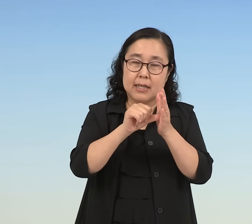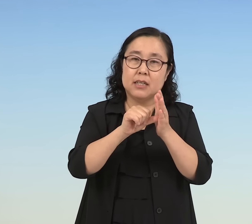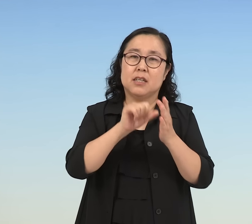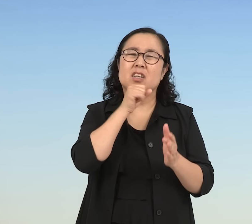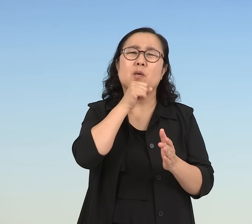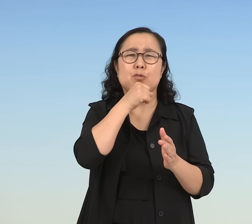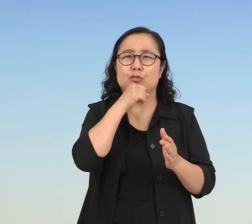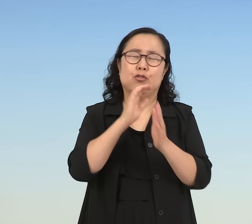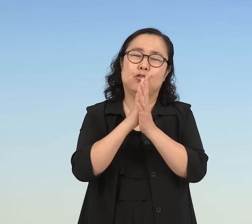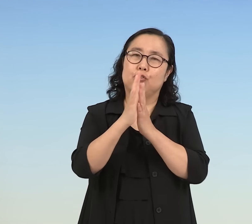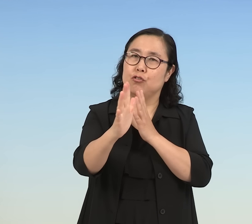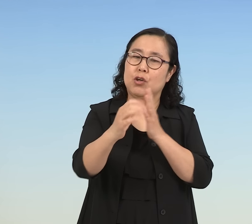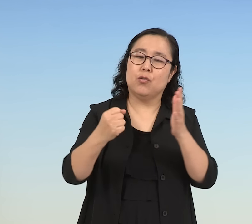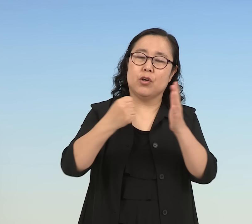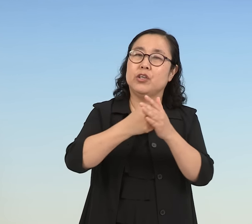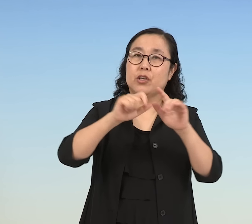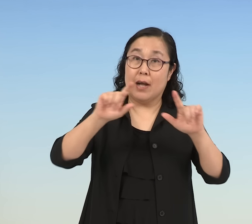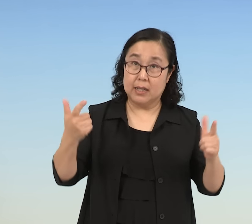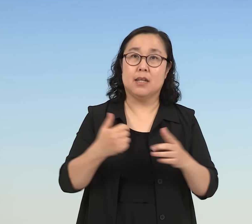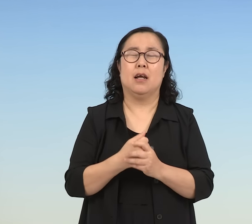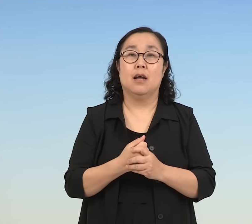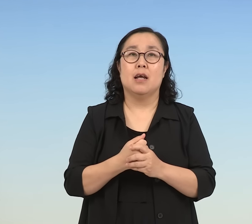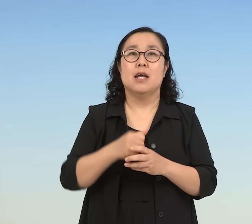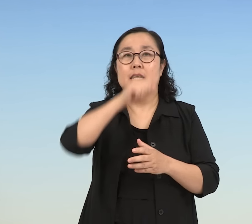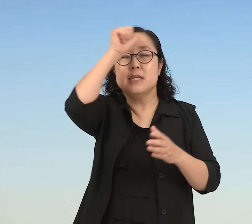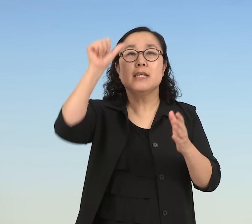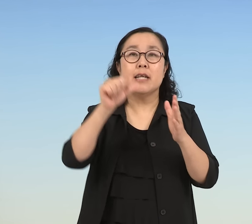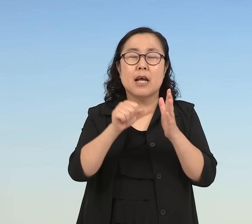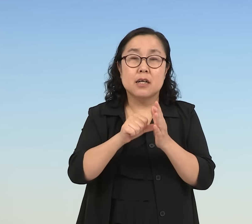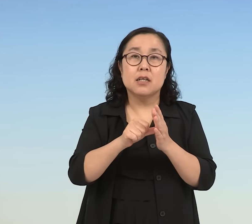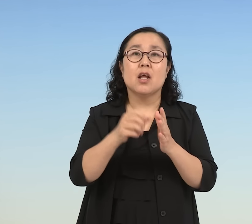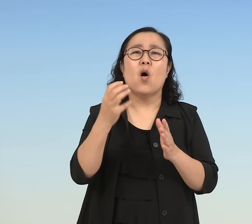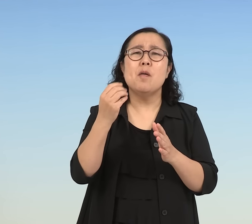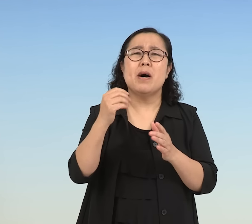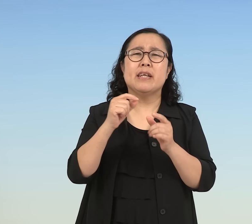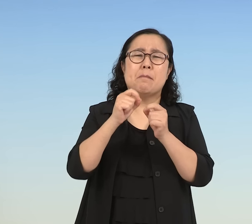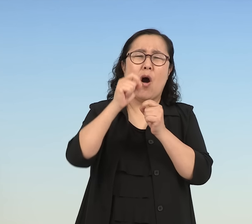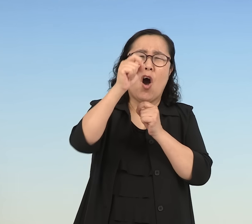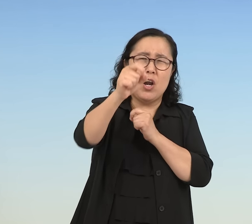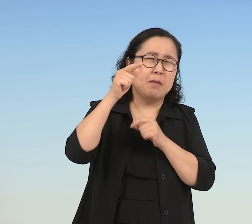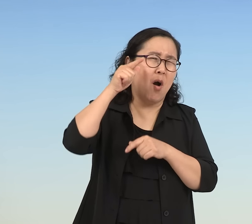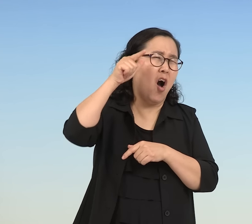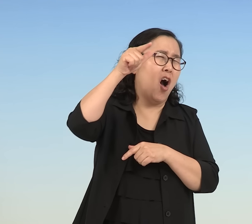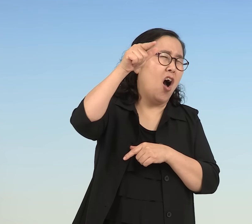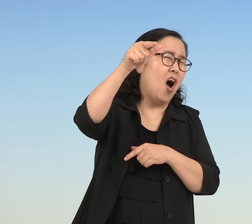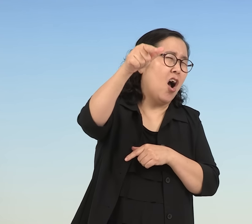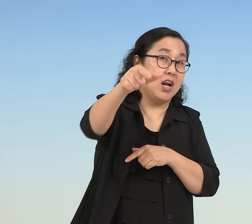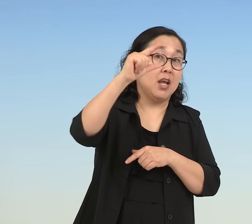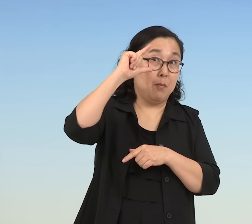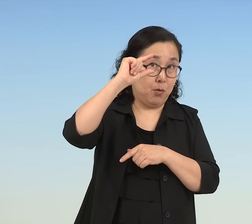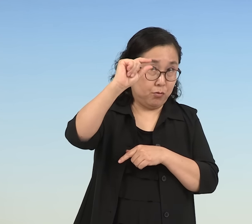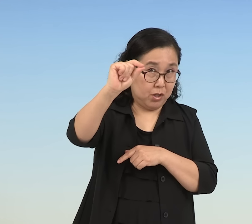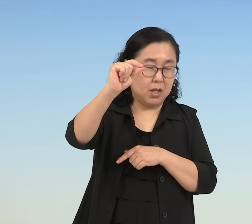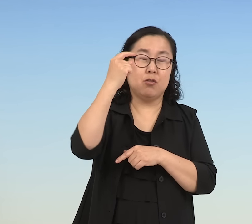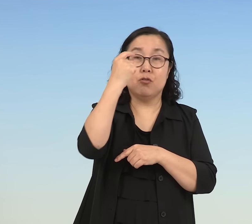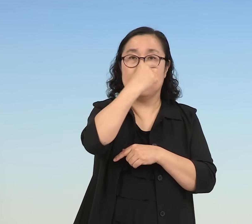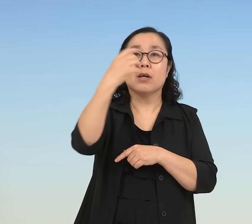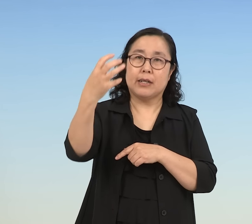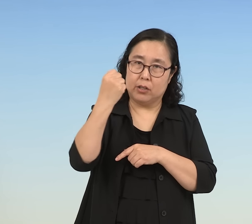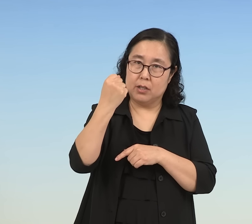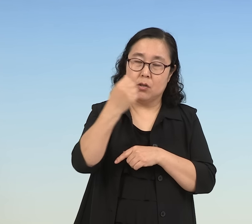성적으로 결정되는 거 아니다. 인생은 얼마나 멀리까지 내다볼 수 있는 안목을 가졌느냐,